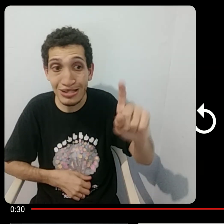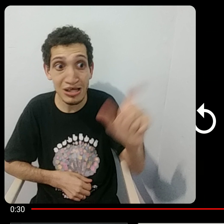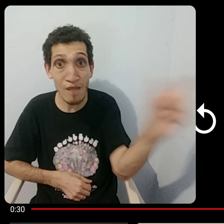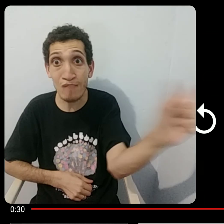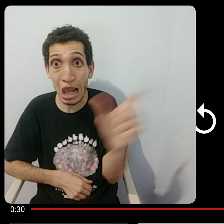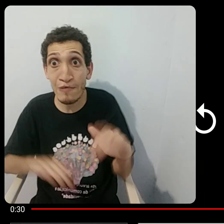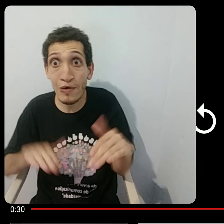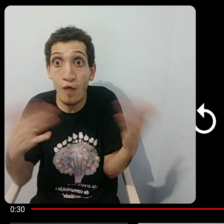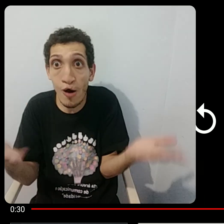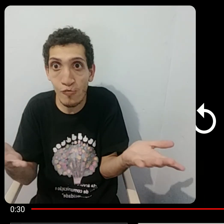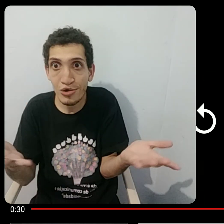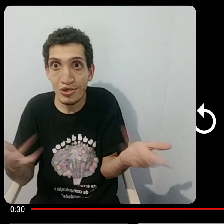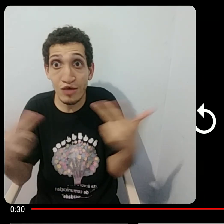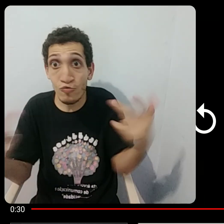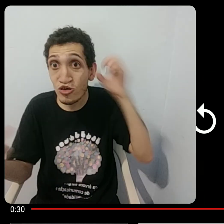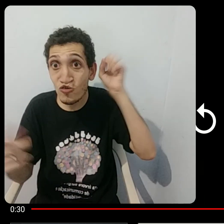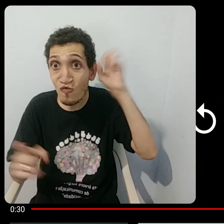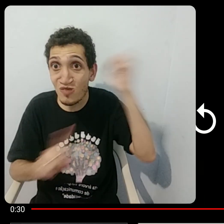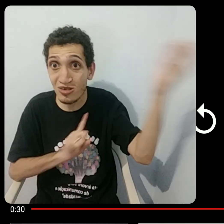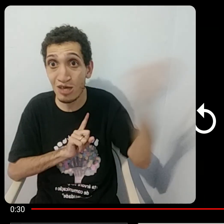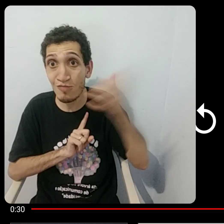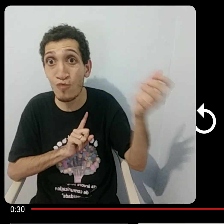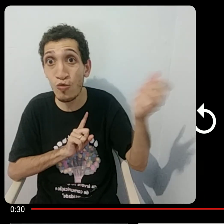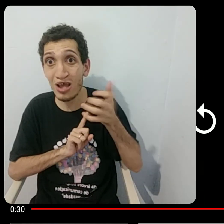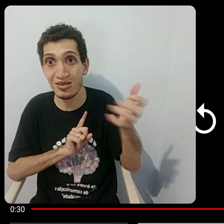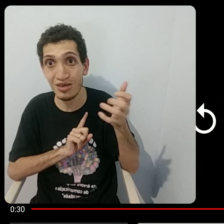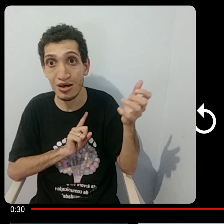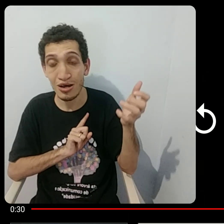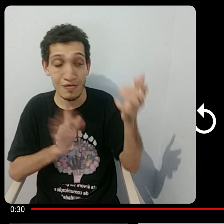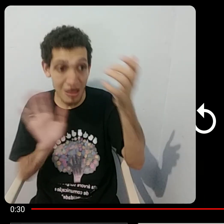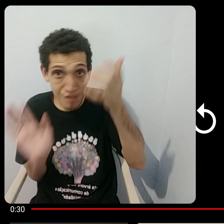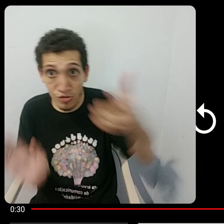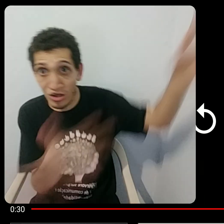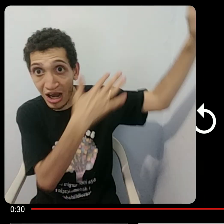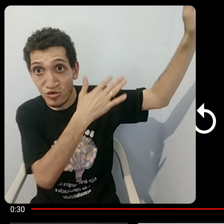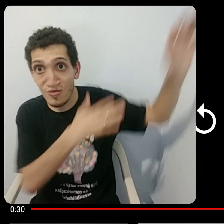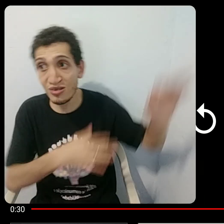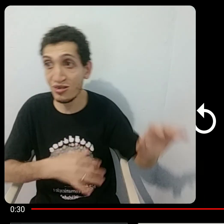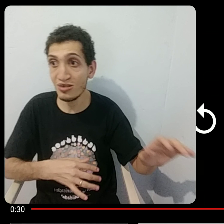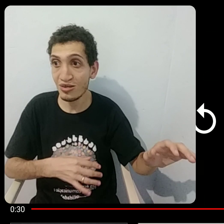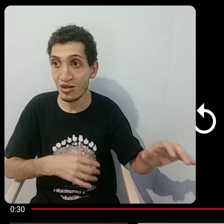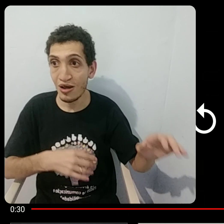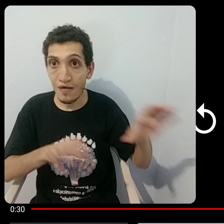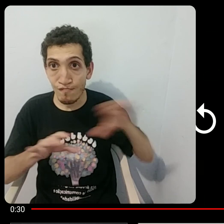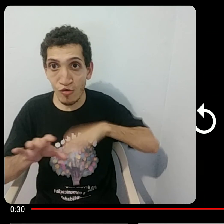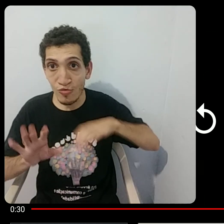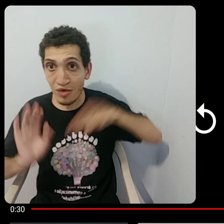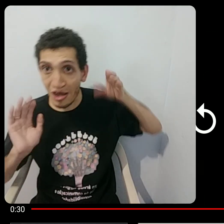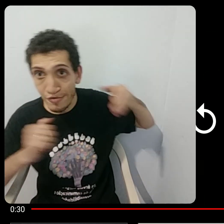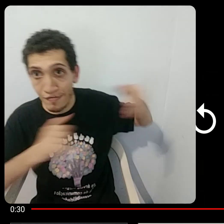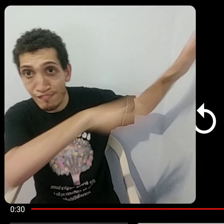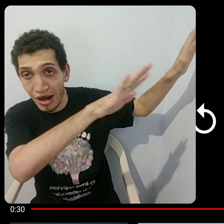precisa da palavra pau. É coisa de ouvinte, isso é uma influência. Né? Vamos tirar isso daqui. Português vai pra